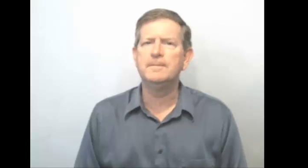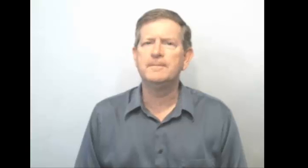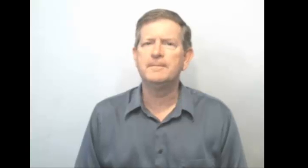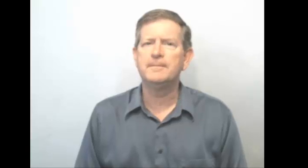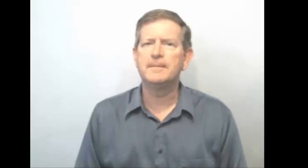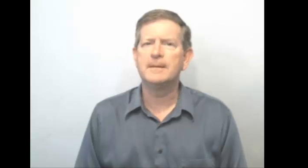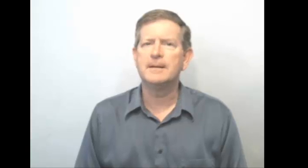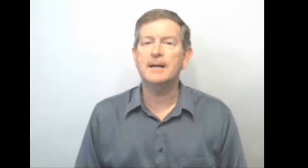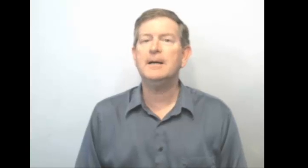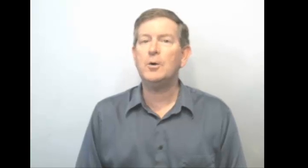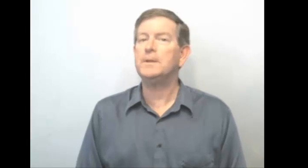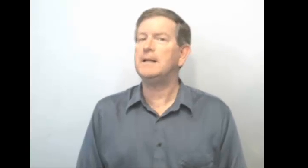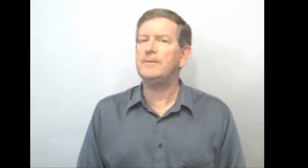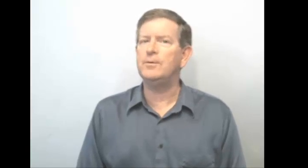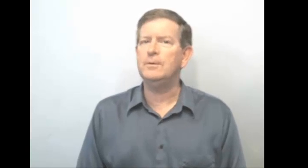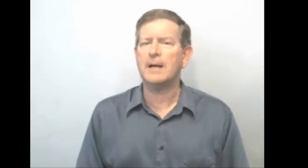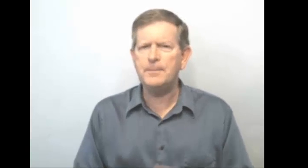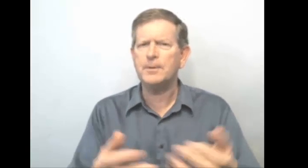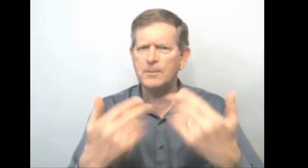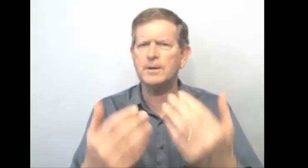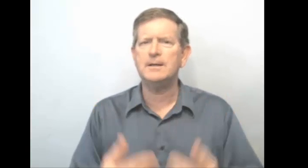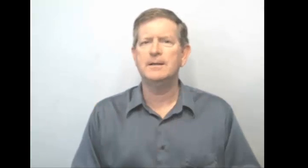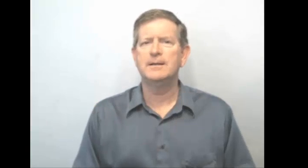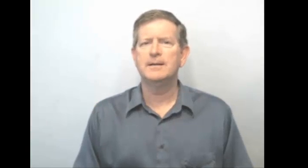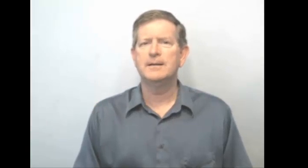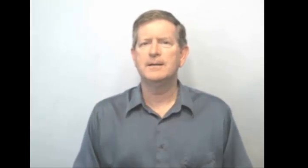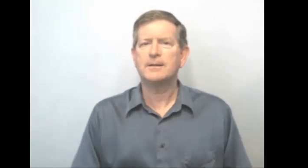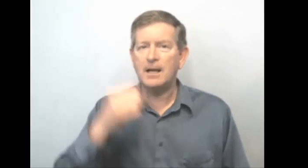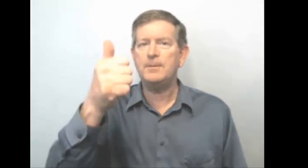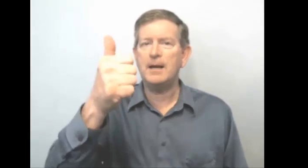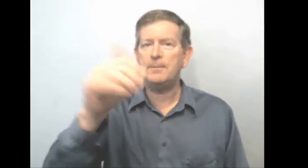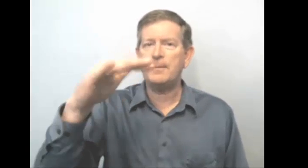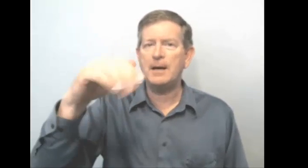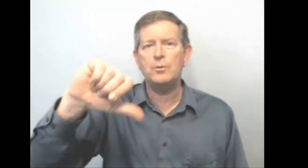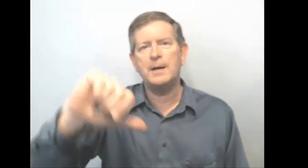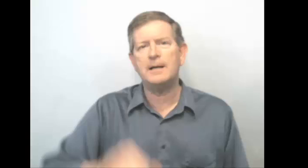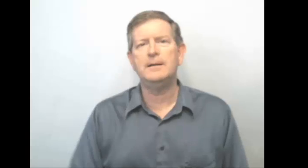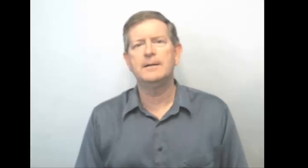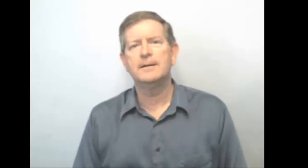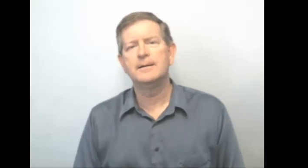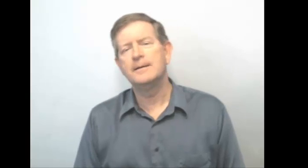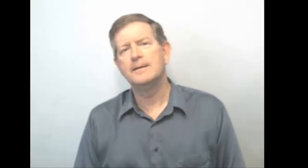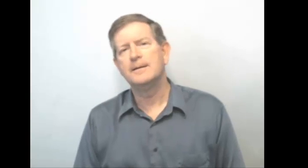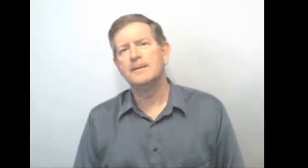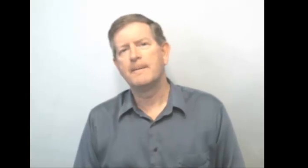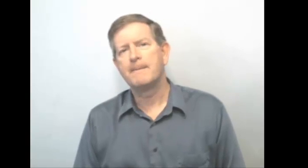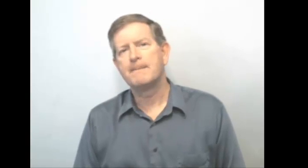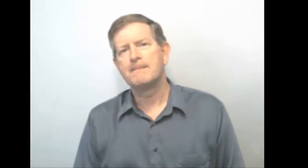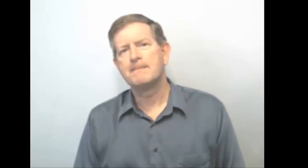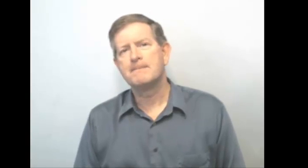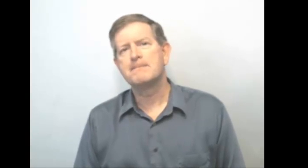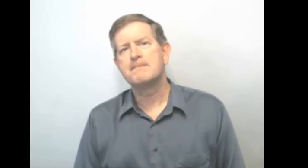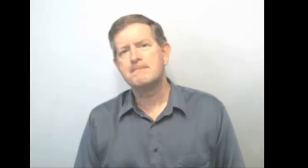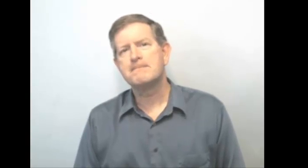allez-vous? Hein? Comment allez-vous? Répondez-moi. Très bien, pas mal ou mal?